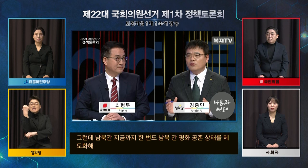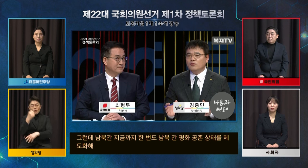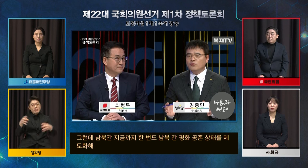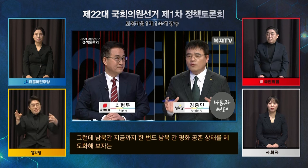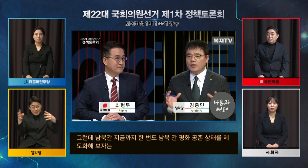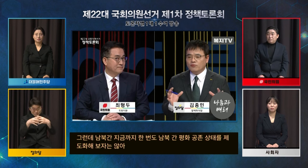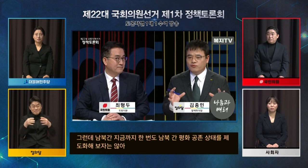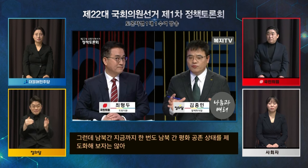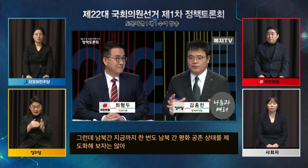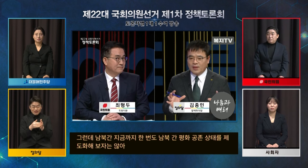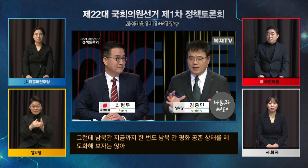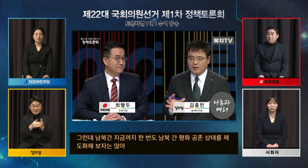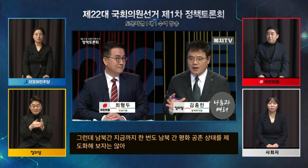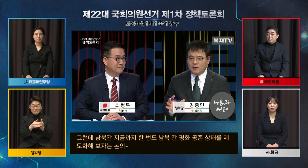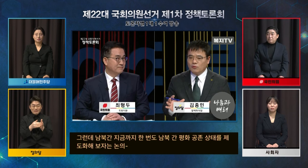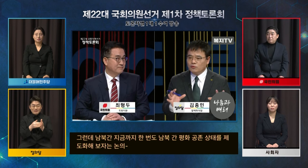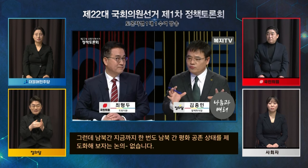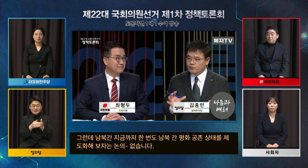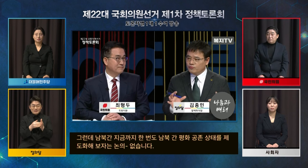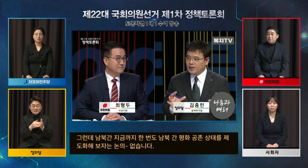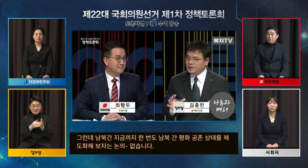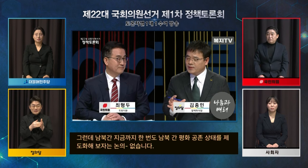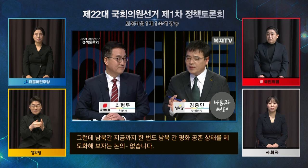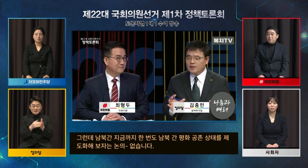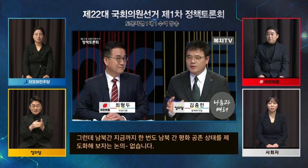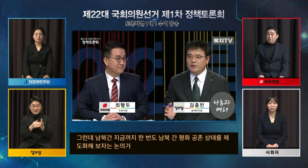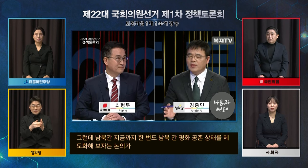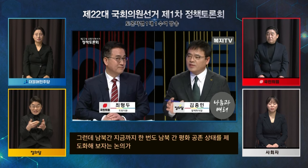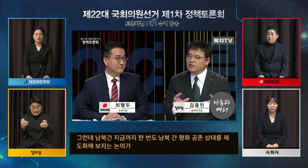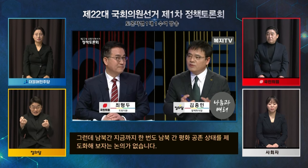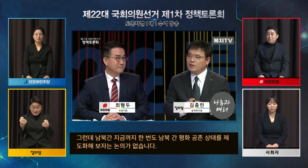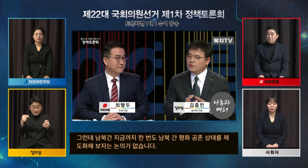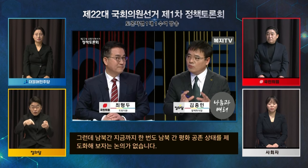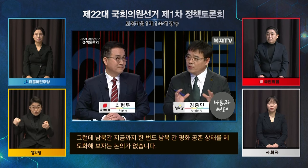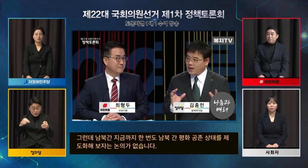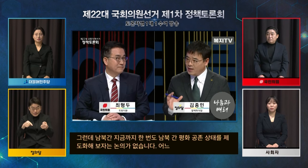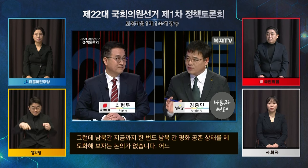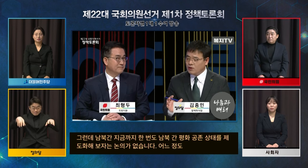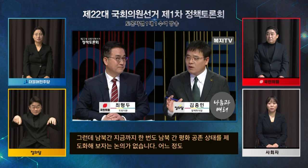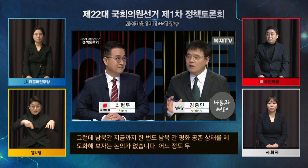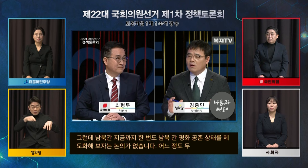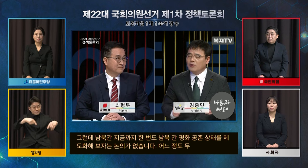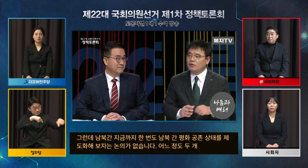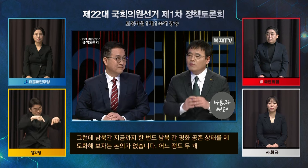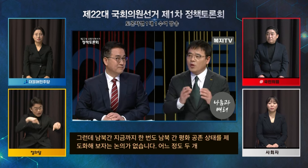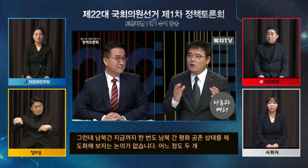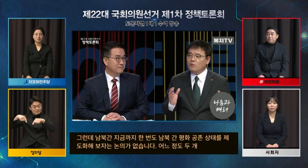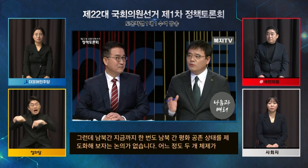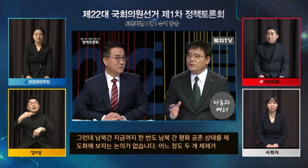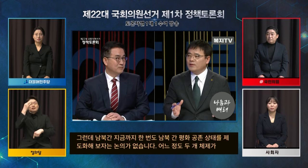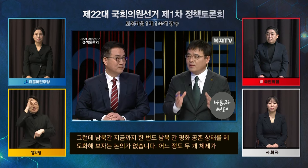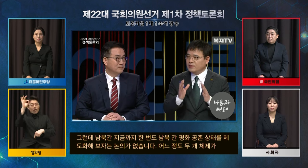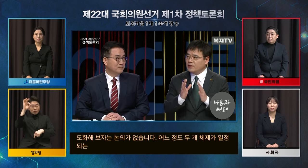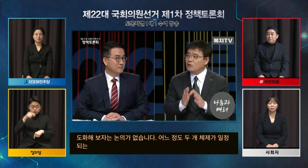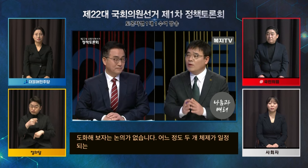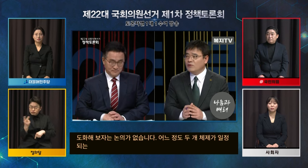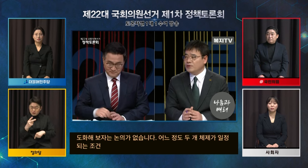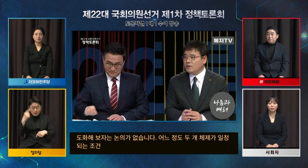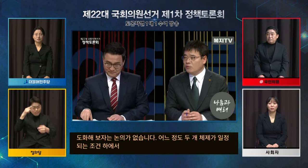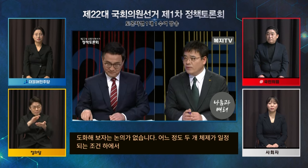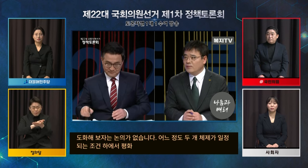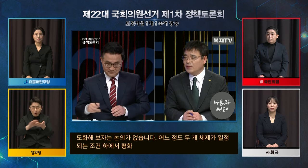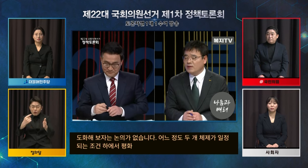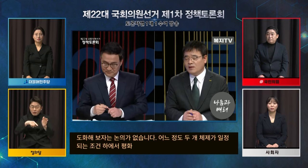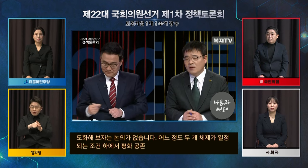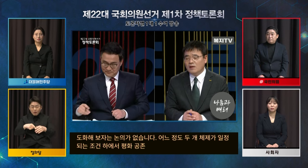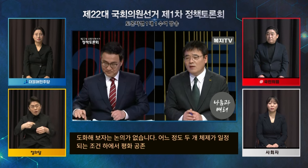어느 정도의 두 나라 또는 두 개의 체제가 일정하게 인정되는 조건 하에서 어떠한 평화 공존 상태를 제도화할